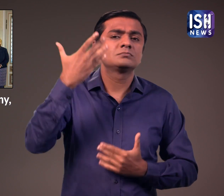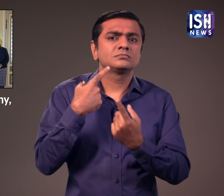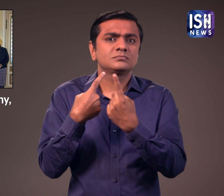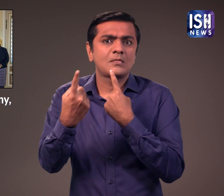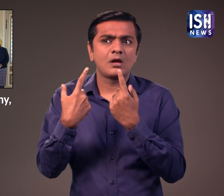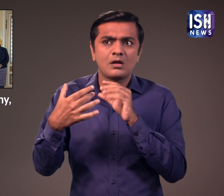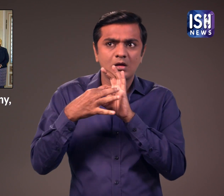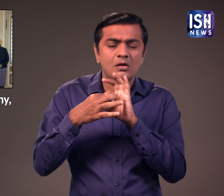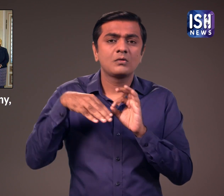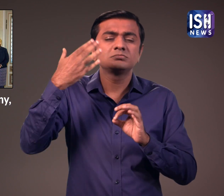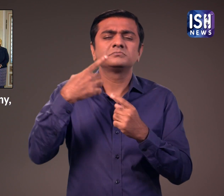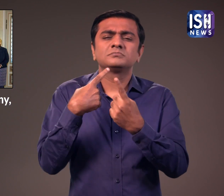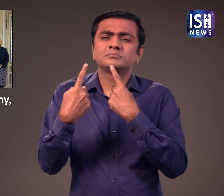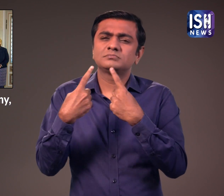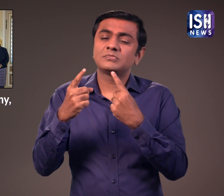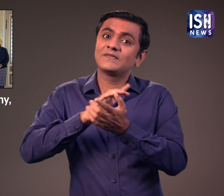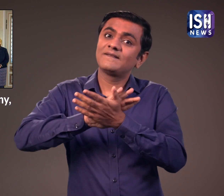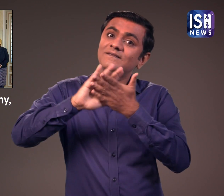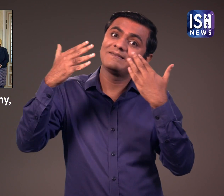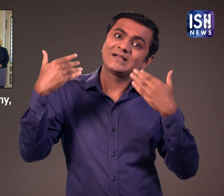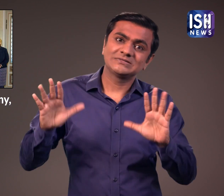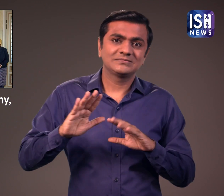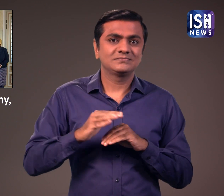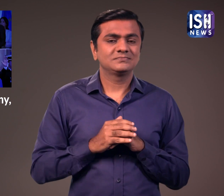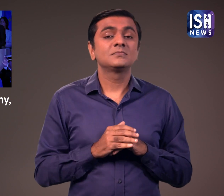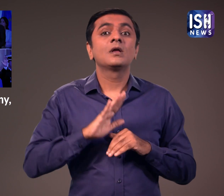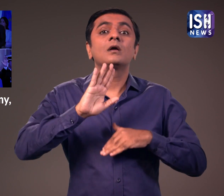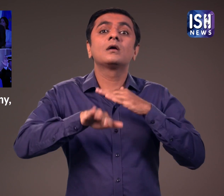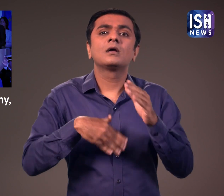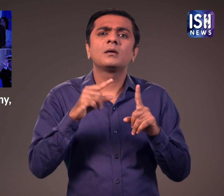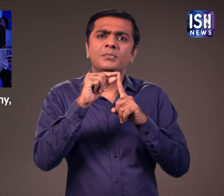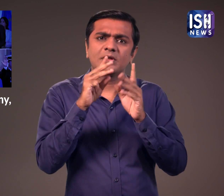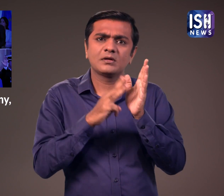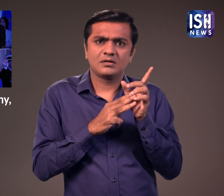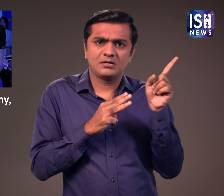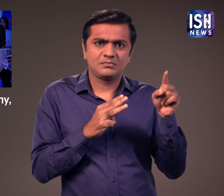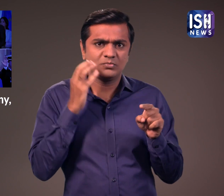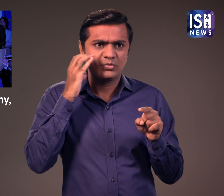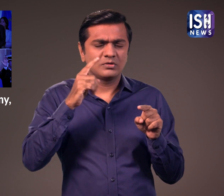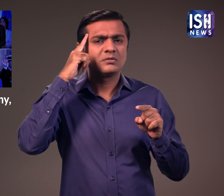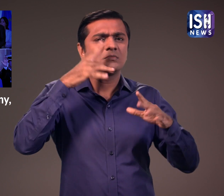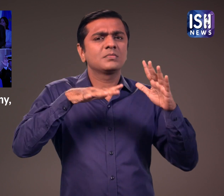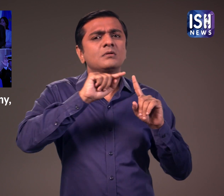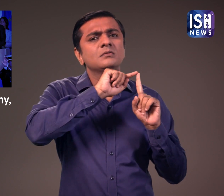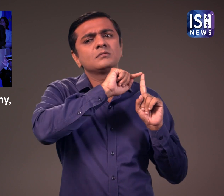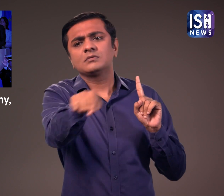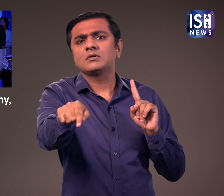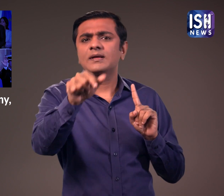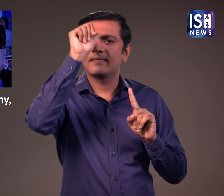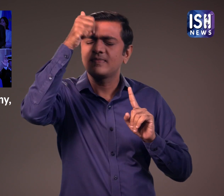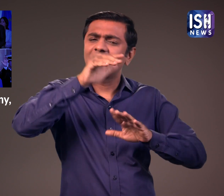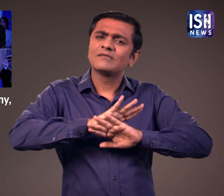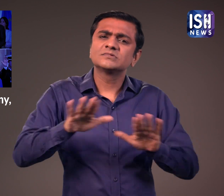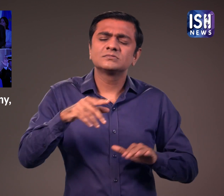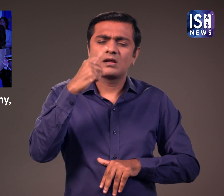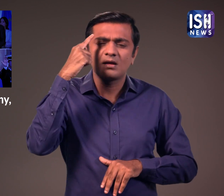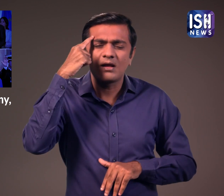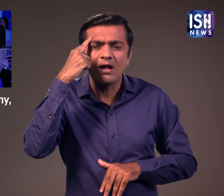इन देशों के बहतर संबंदों के लिए है। इसके बाद प्रधानमंत्री मोधी को भारत लोटना था लेकिन फिर